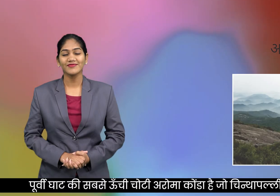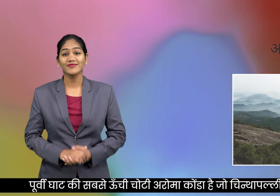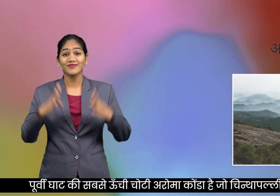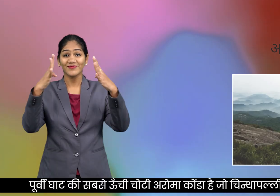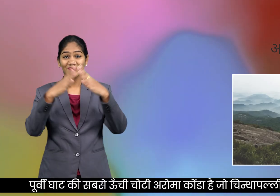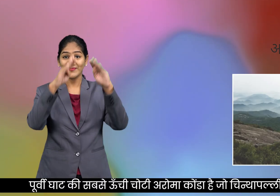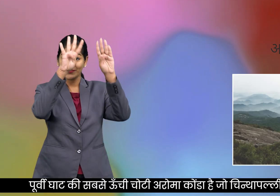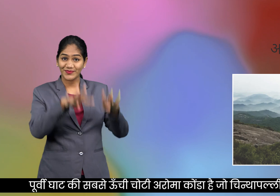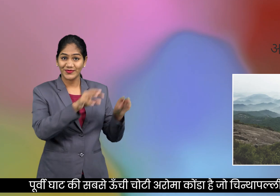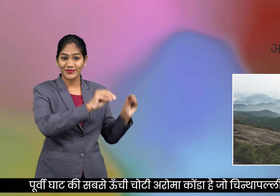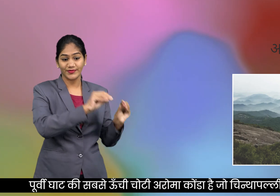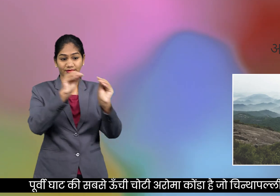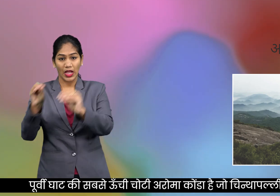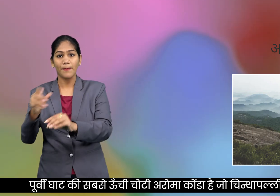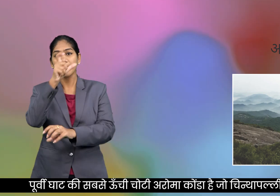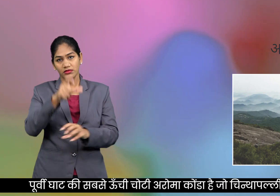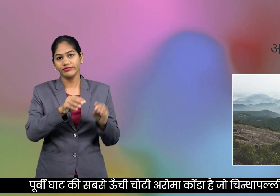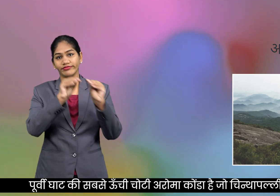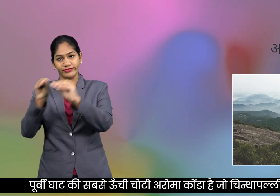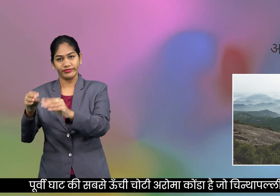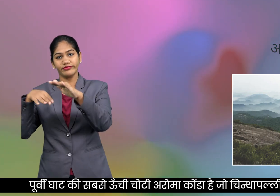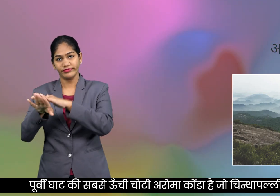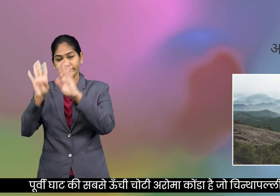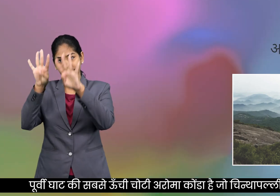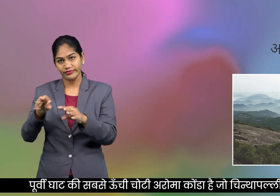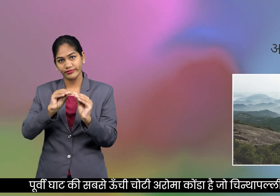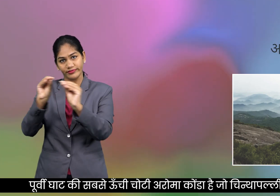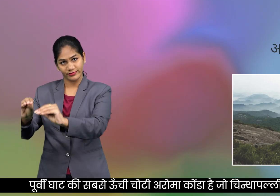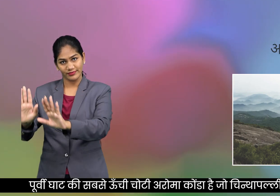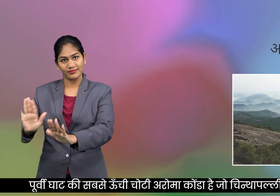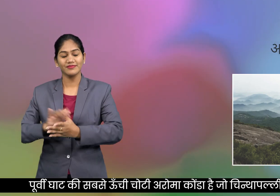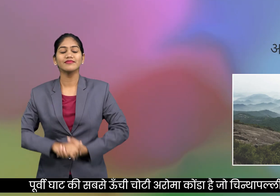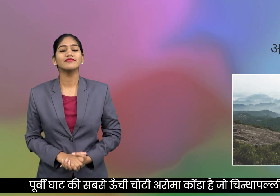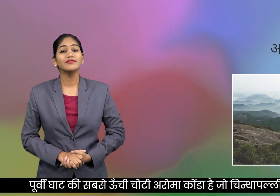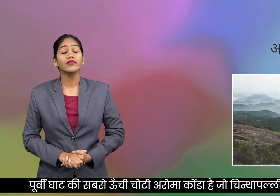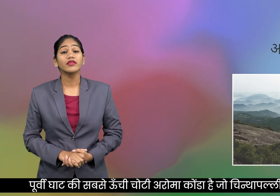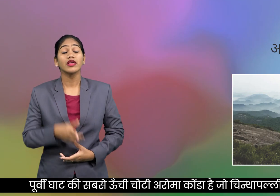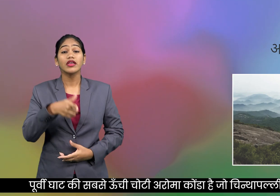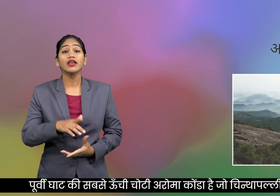पूर्वी घाट की सबसे ऊंची चोटी अरोमा कोंडा है जो चिंतपल्ली